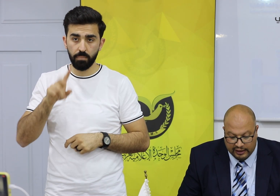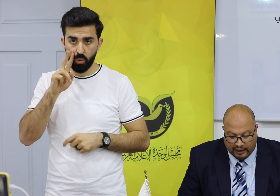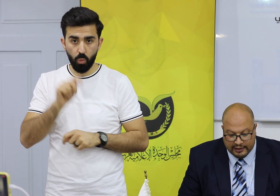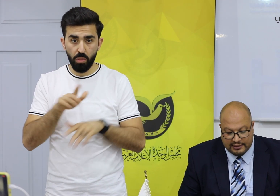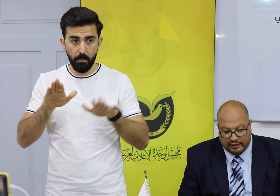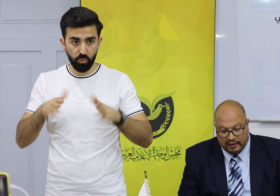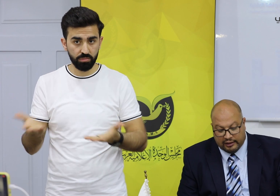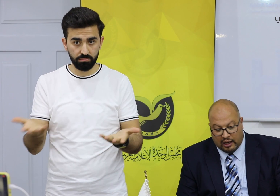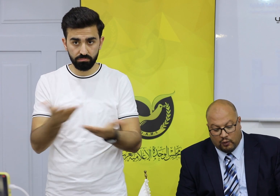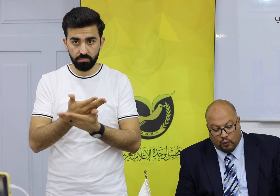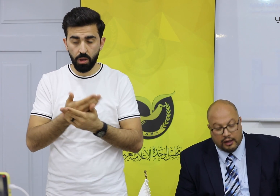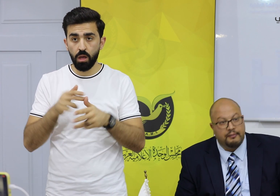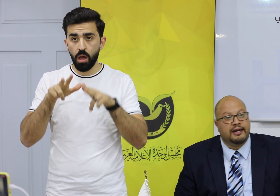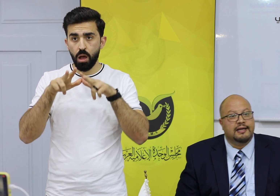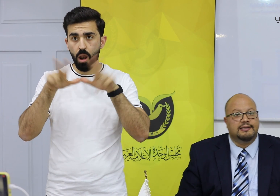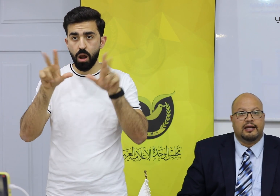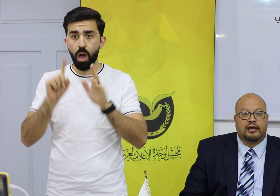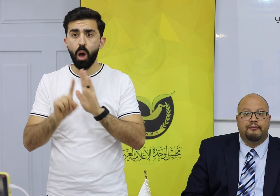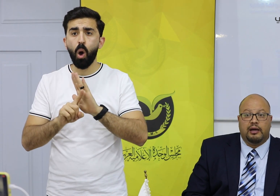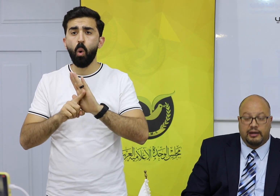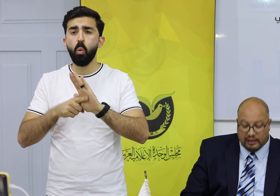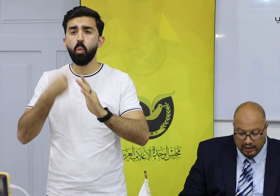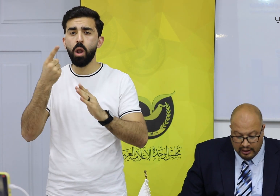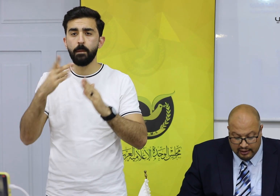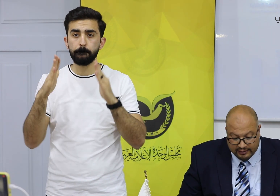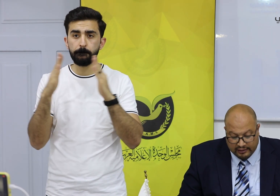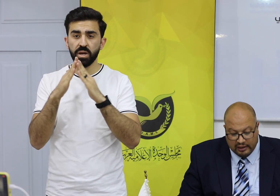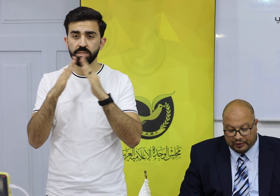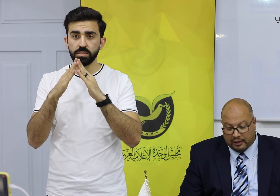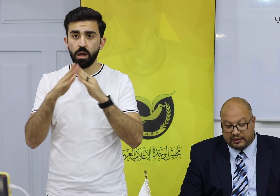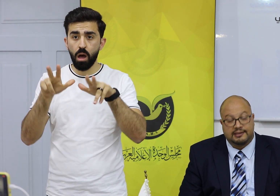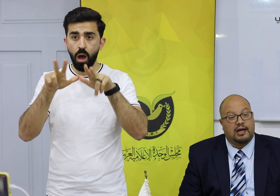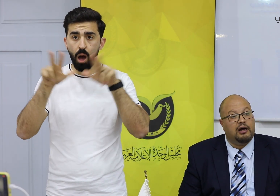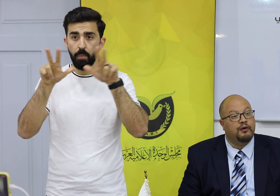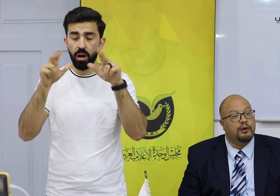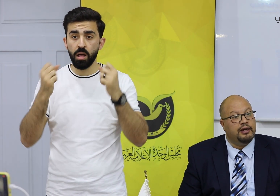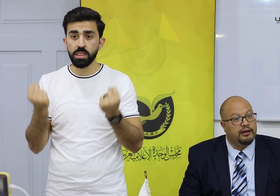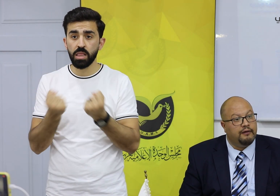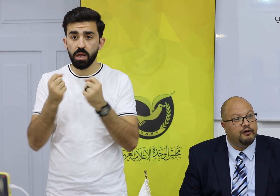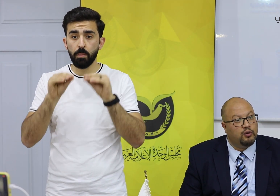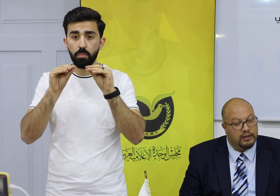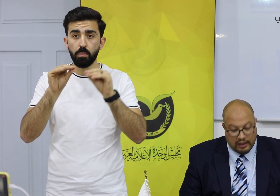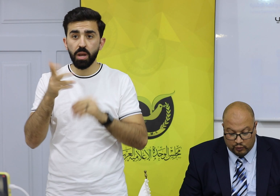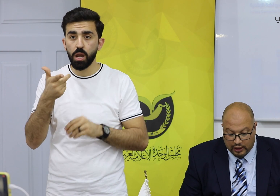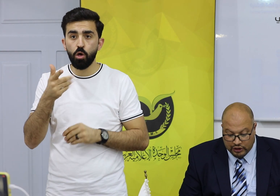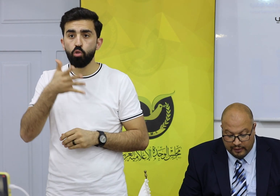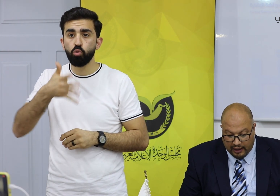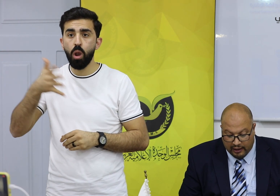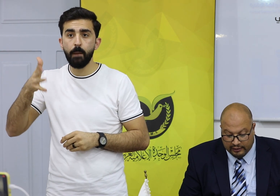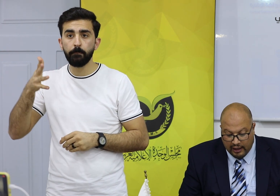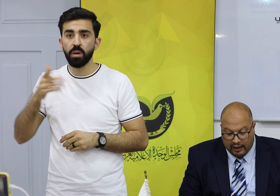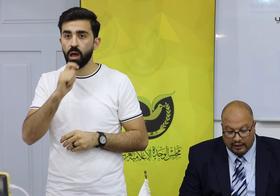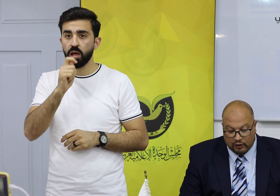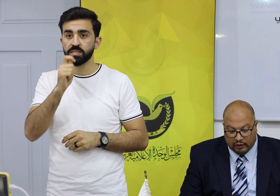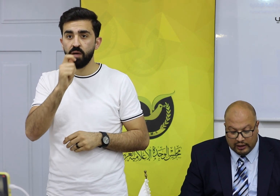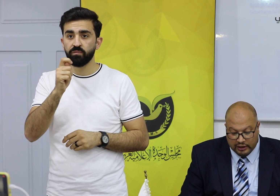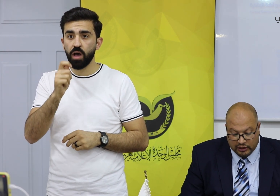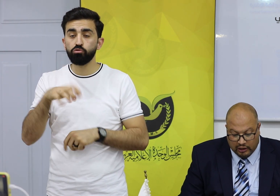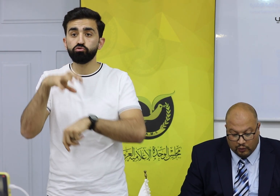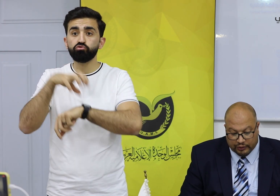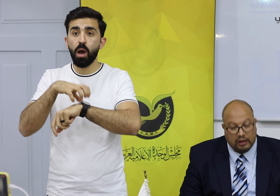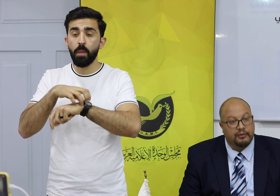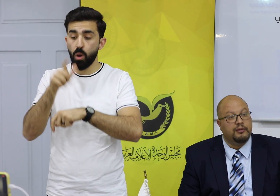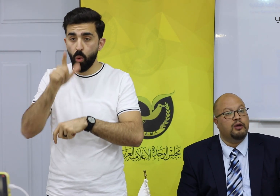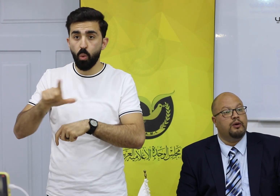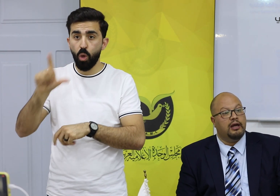انه نعلن عن استحداث اول مركز اخباري لتدريب طلبة الصحافة والإعلام في الكليات والجامعات على لغة